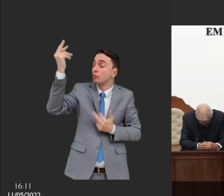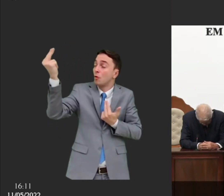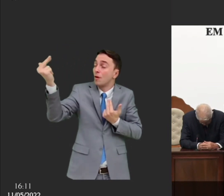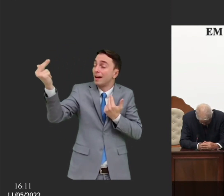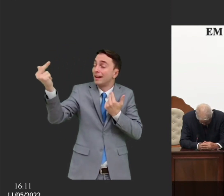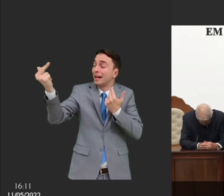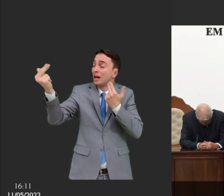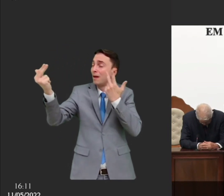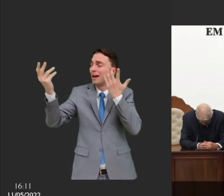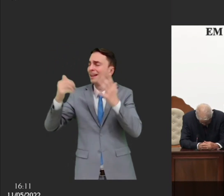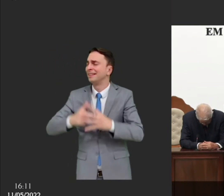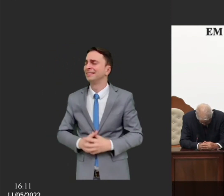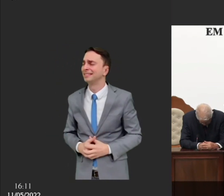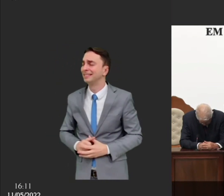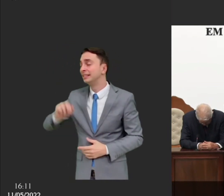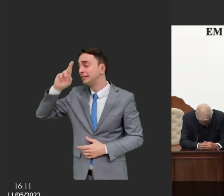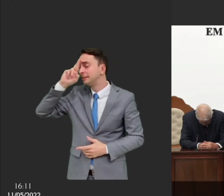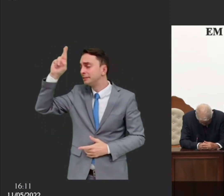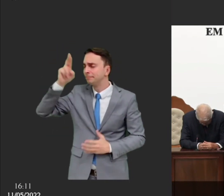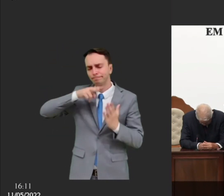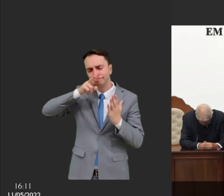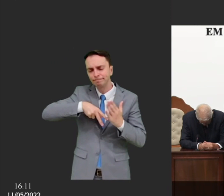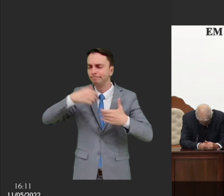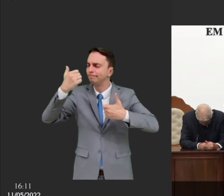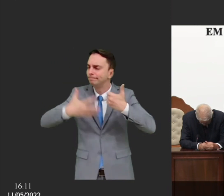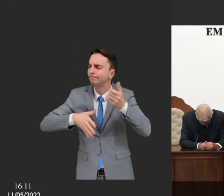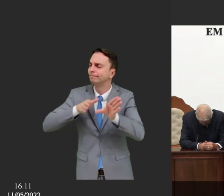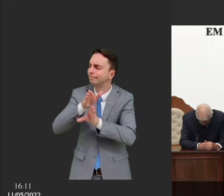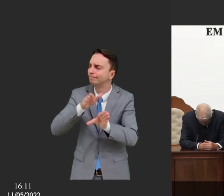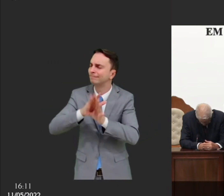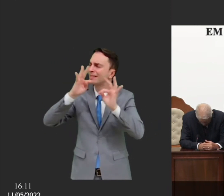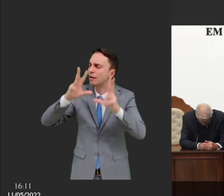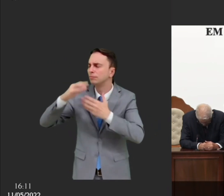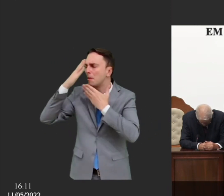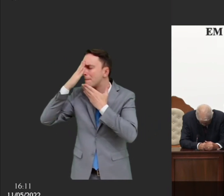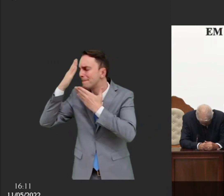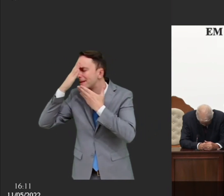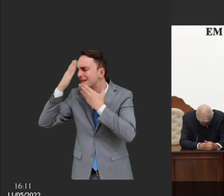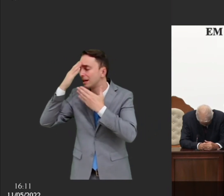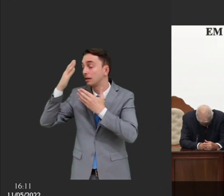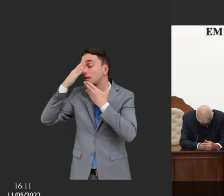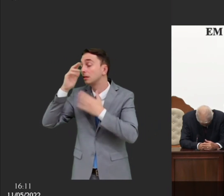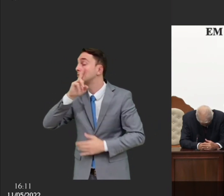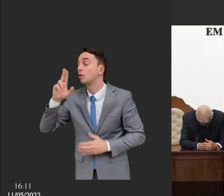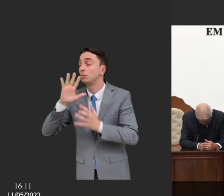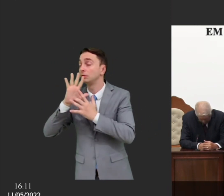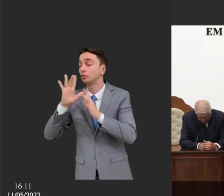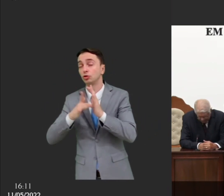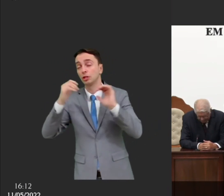tudo quanto aqui foi exortado e ensinado. Em nome do Senhor Jesus Cristo, que é bendito e reina para